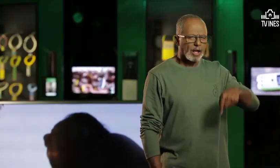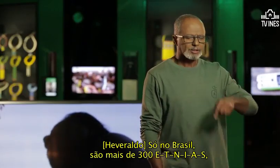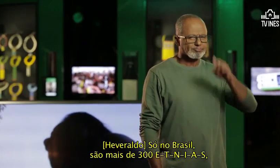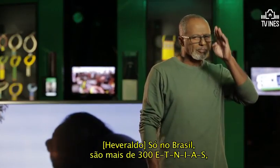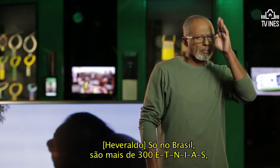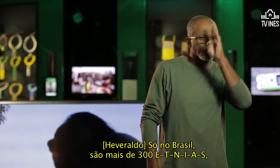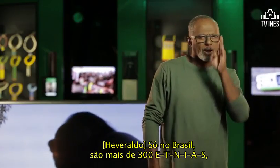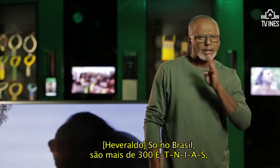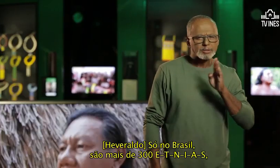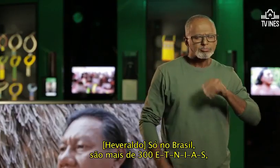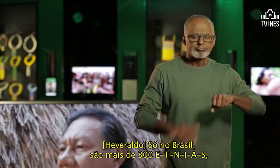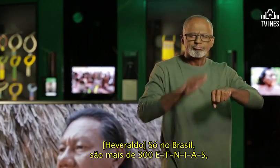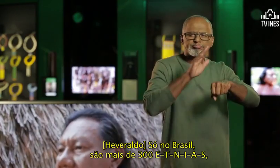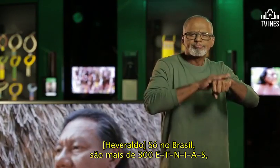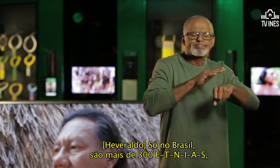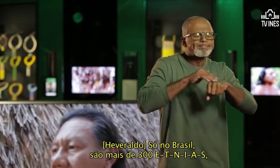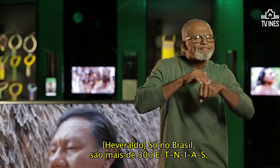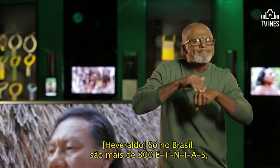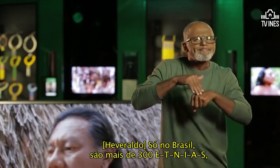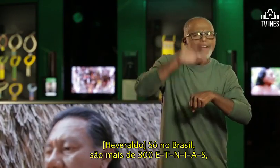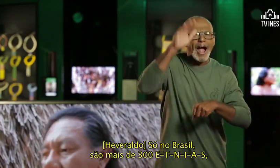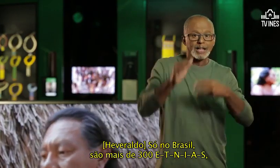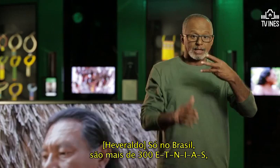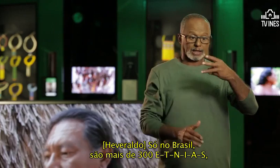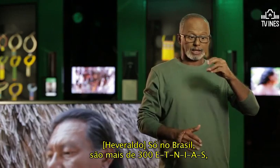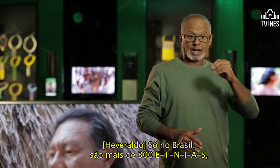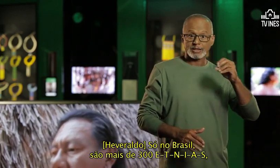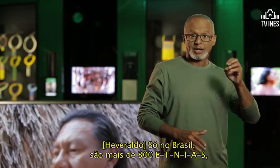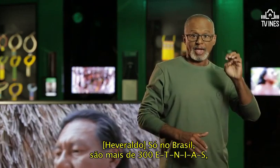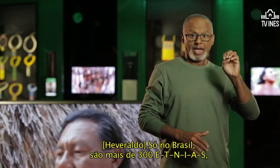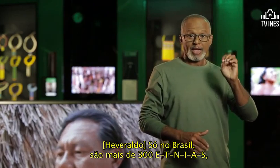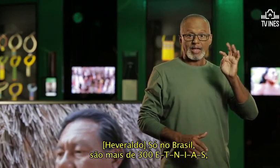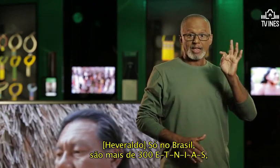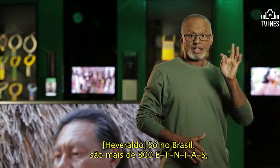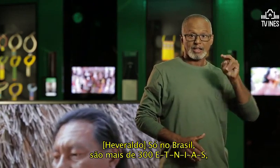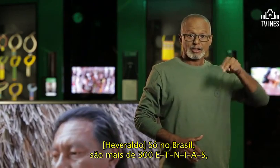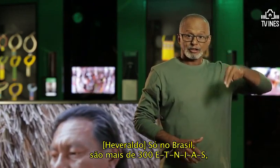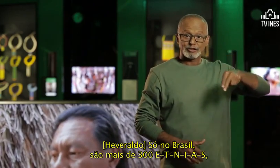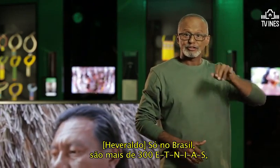Só no Brasil, são mais de 300 etnias.